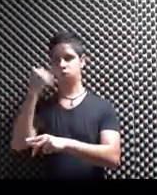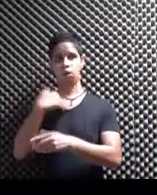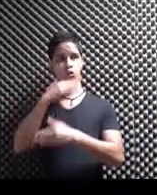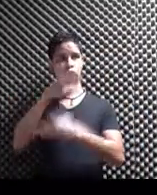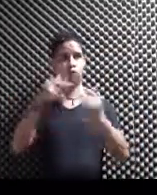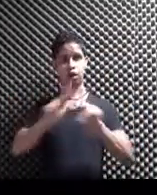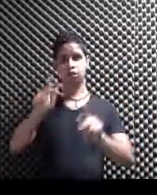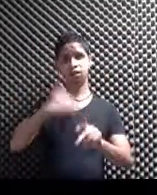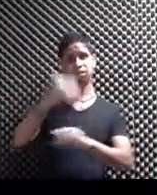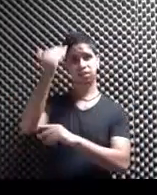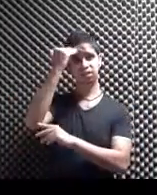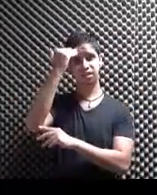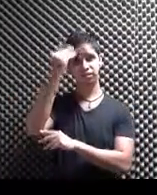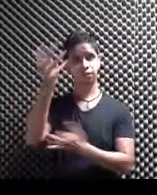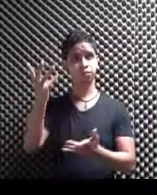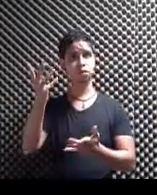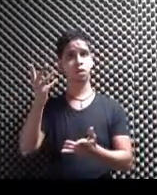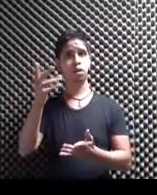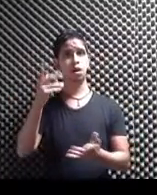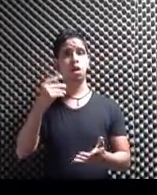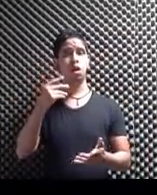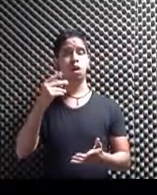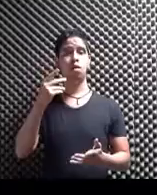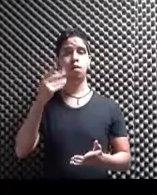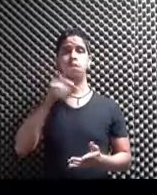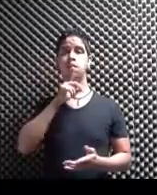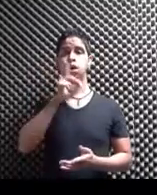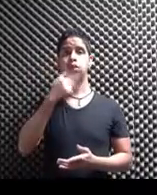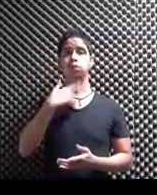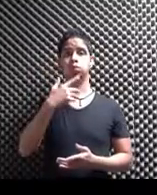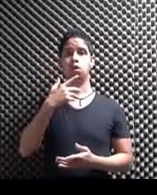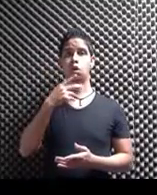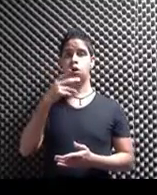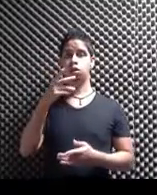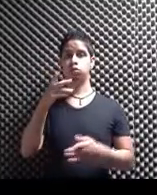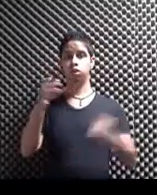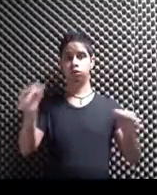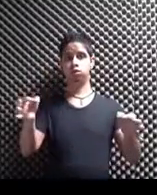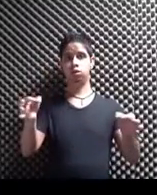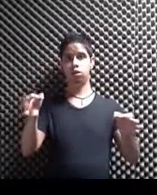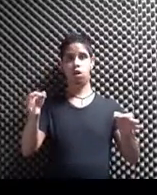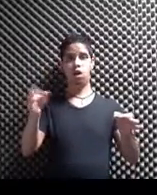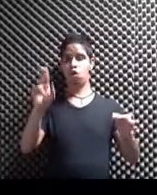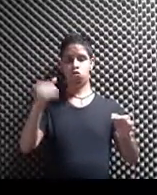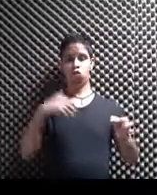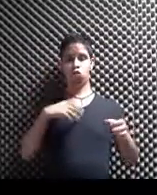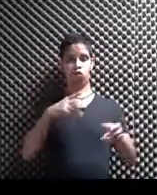conoce que por cierto el no tomar una decisión a veces es tomar una decisión